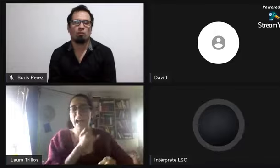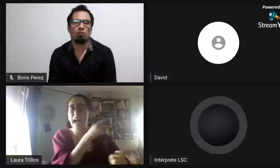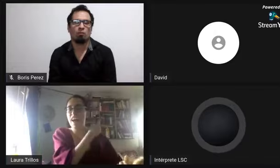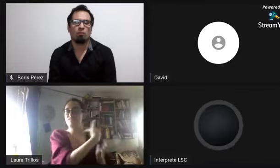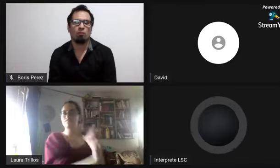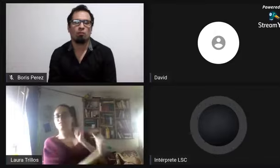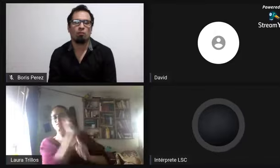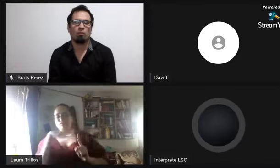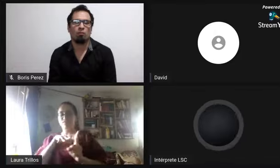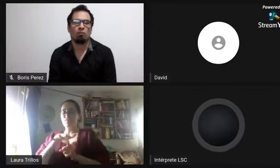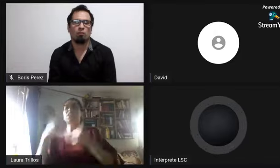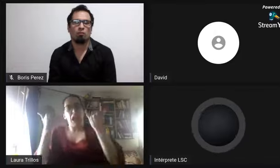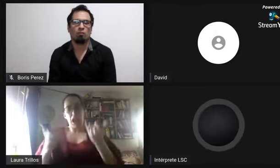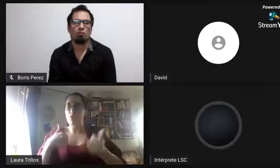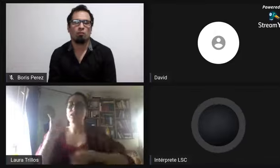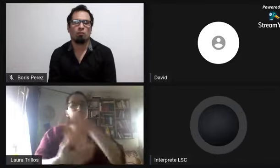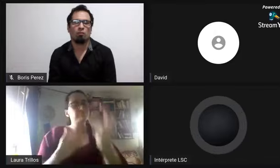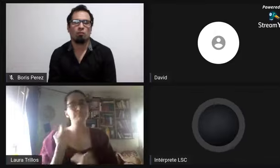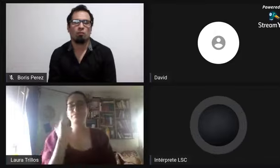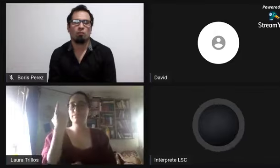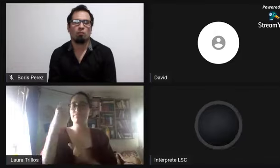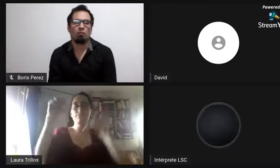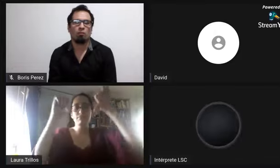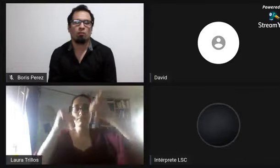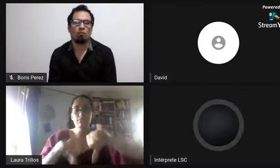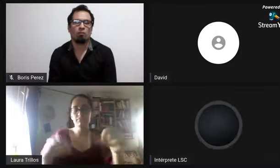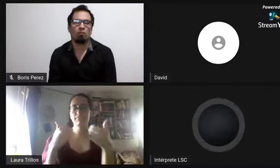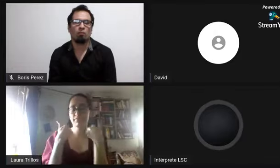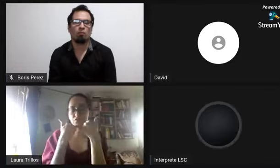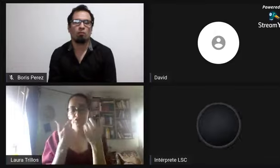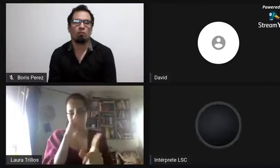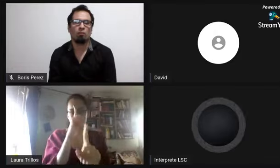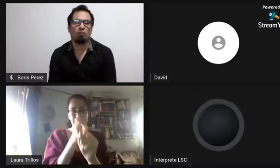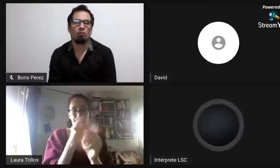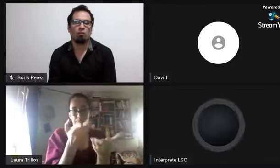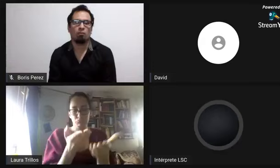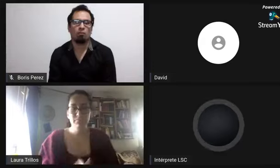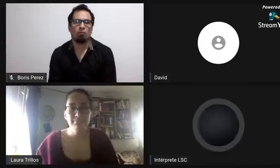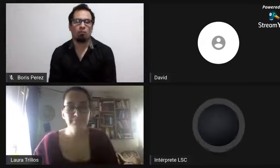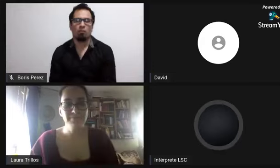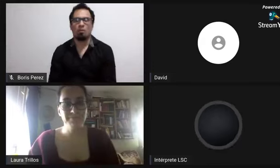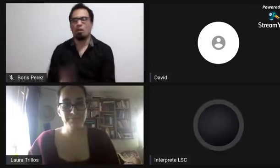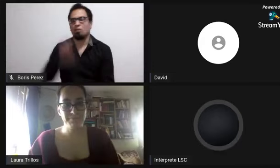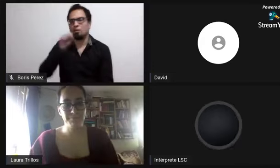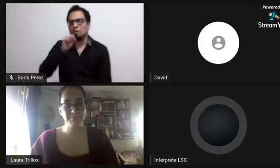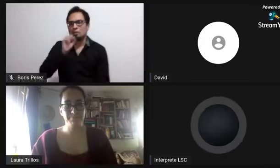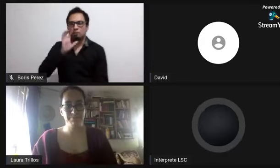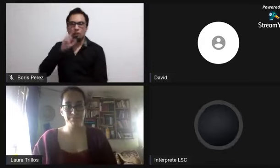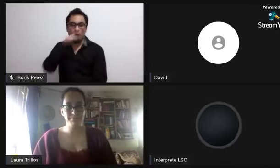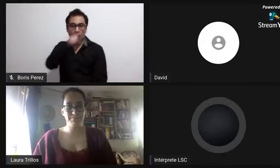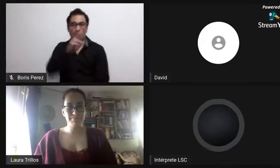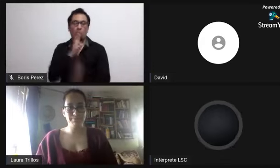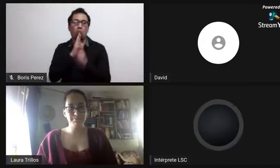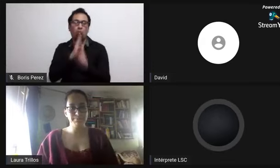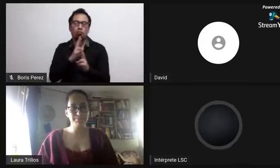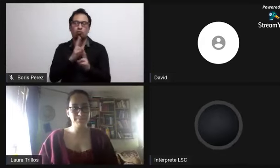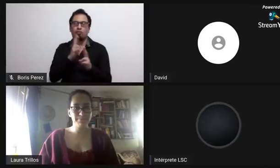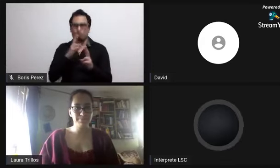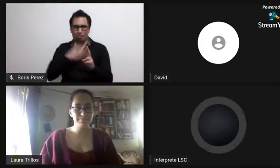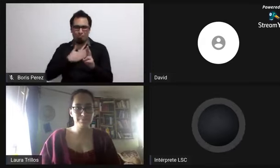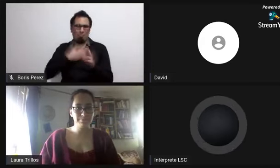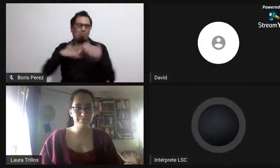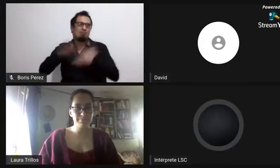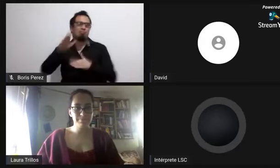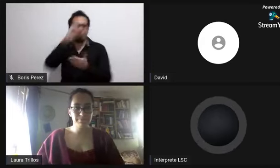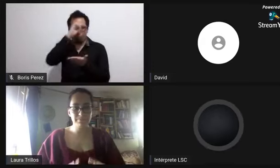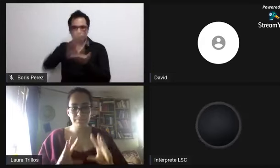no estamos tan bien como lo esperábamos. Fue a causa de las decisiones que se tomaron anteriormente en este proceso independista, en